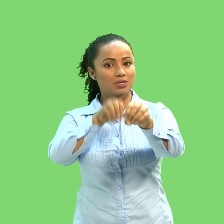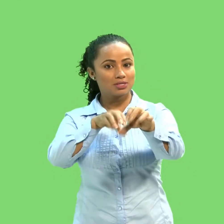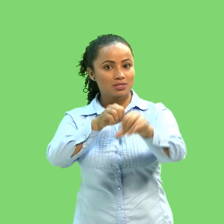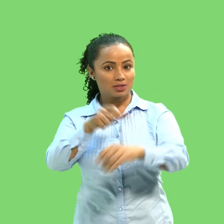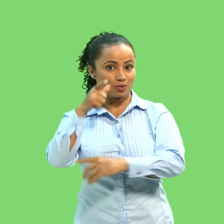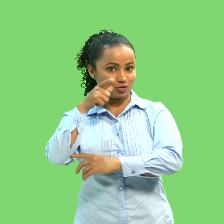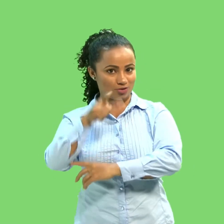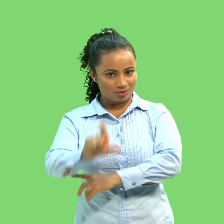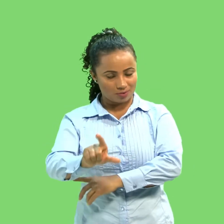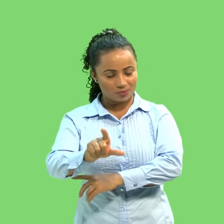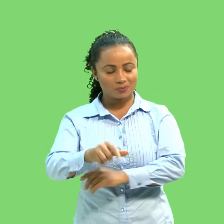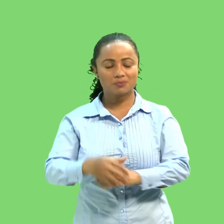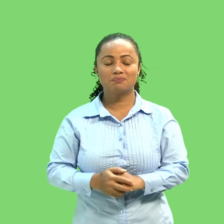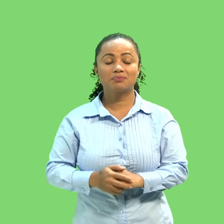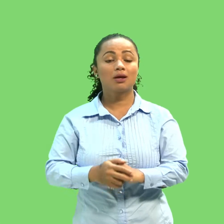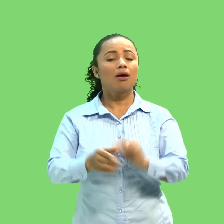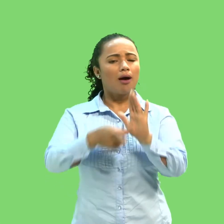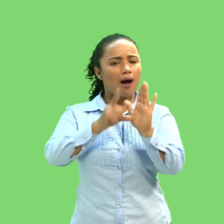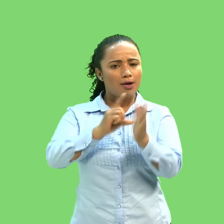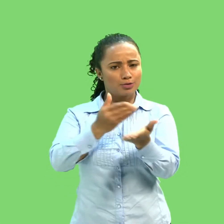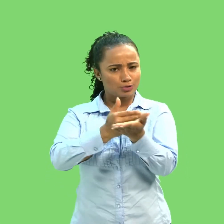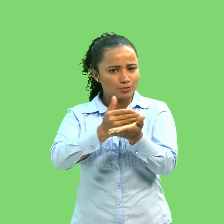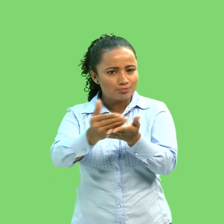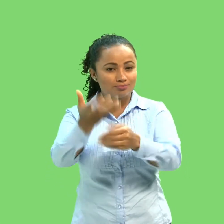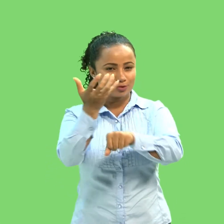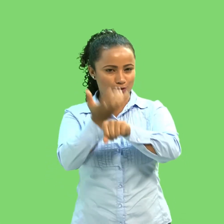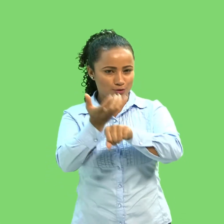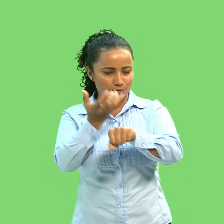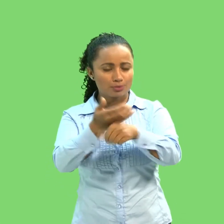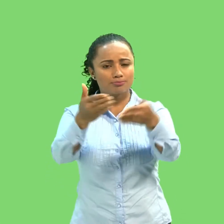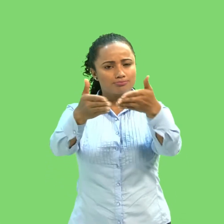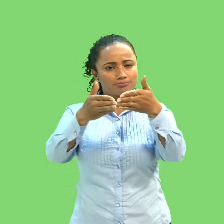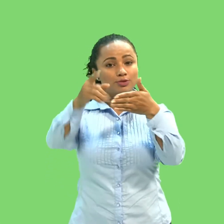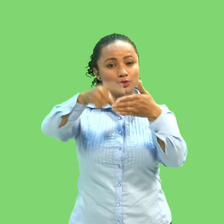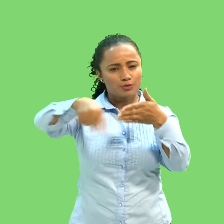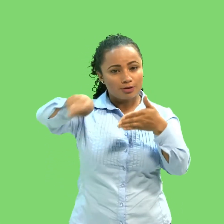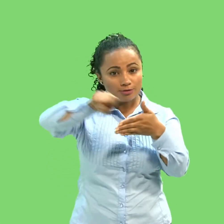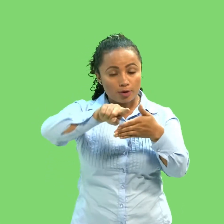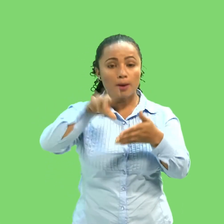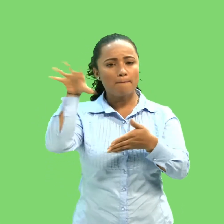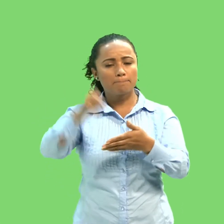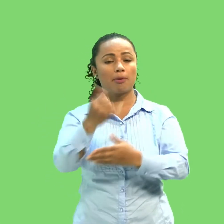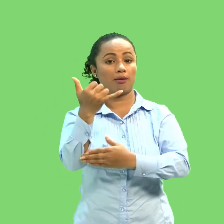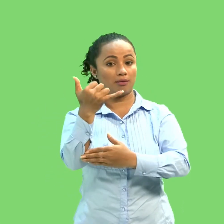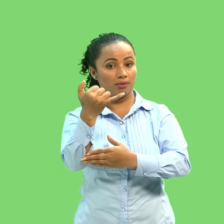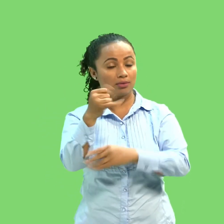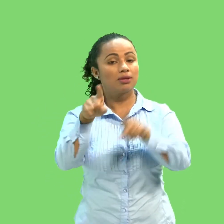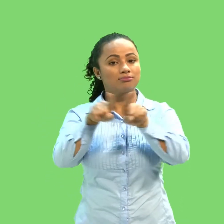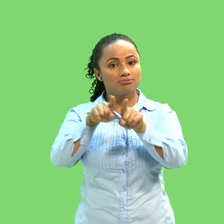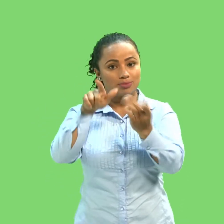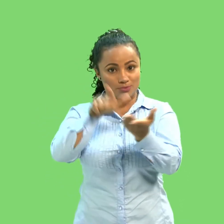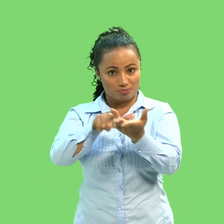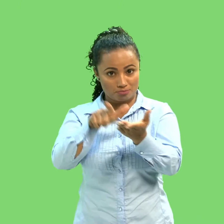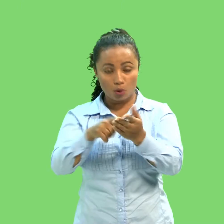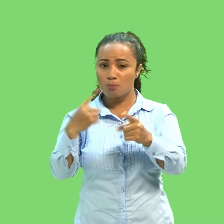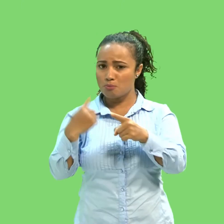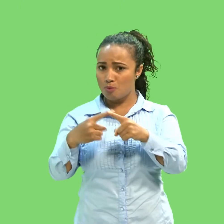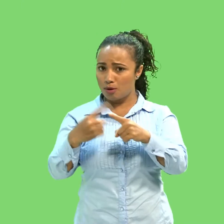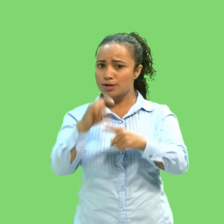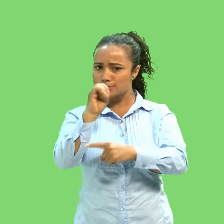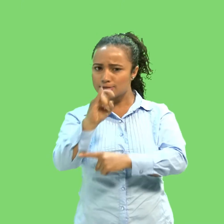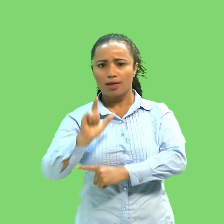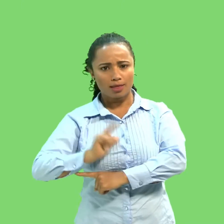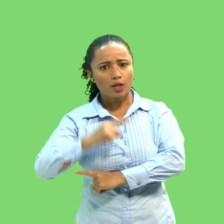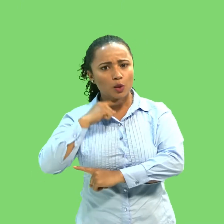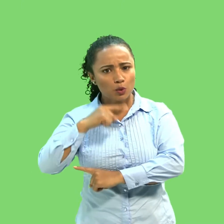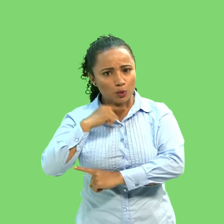Antes de adentrarmos no conteúdo, peço que em nossas aulas estejam munidos de caneta e papel, para que, se dúvidas surgirem,